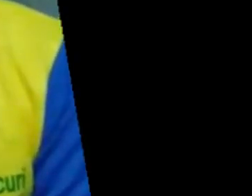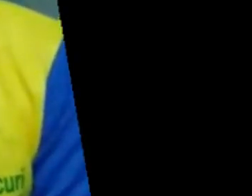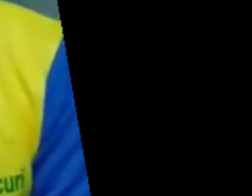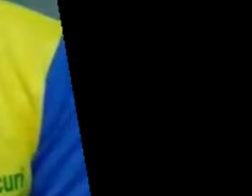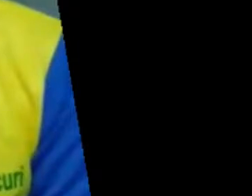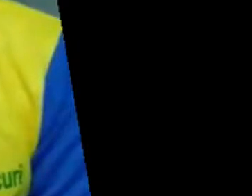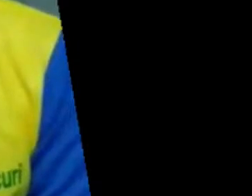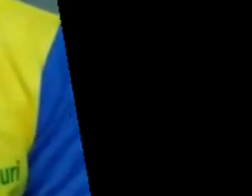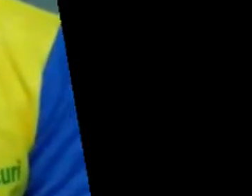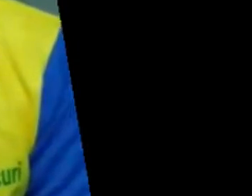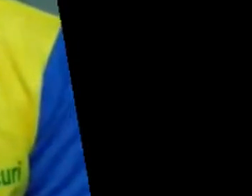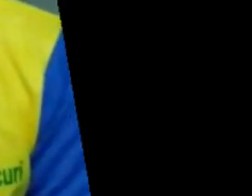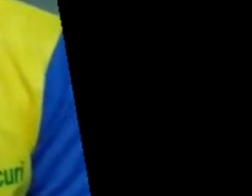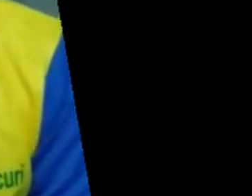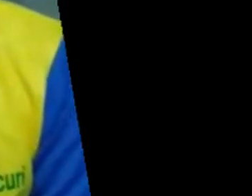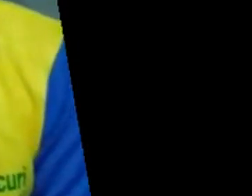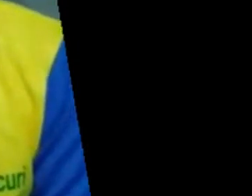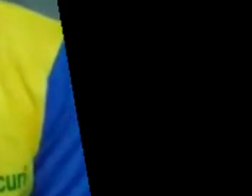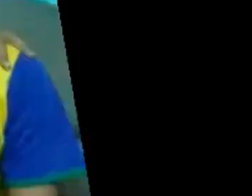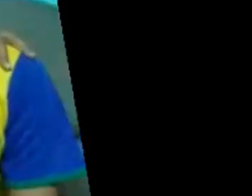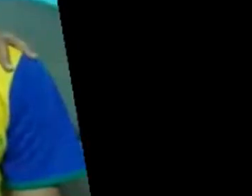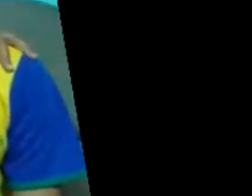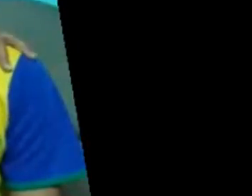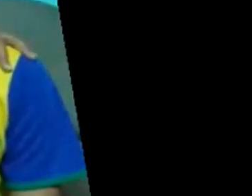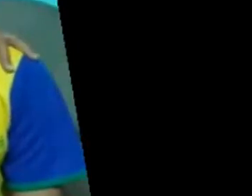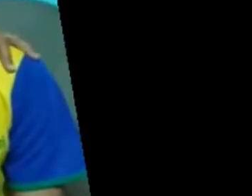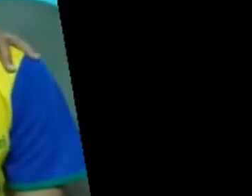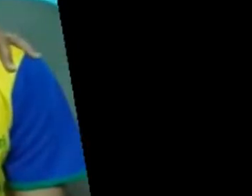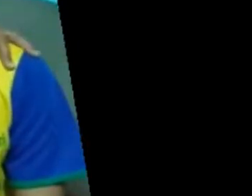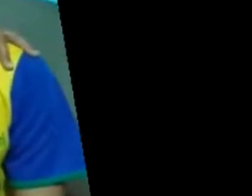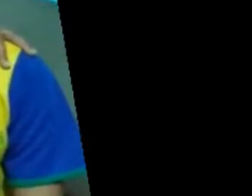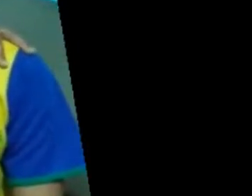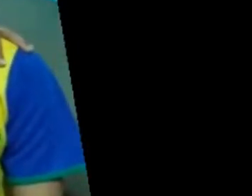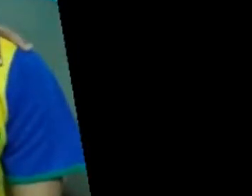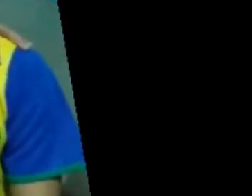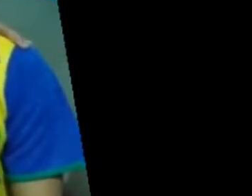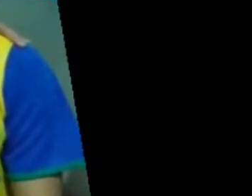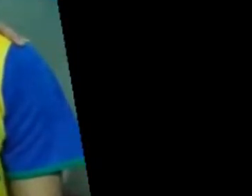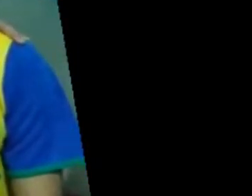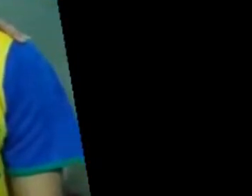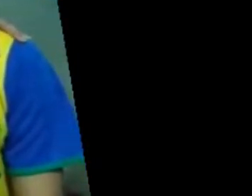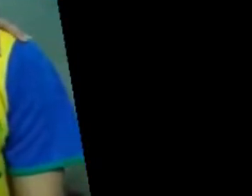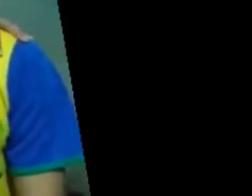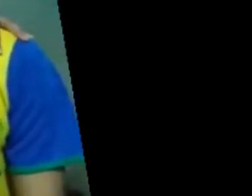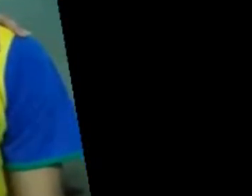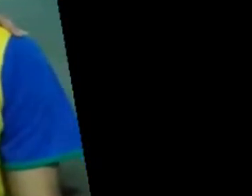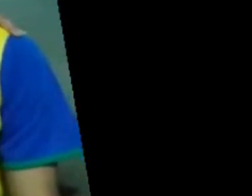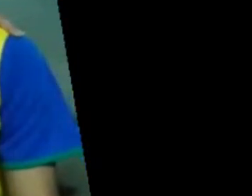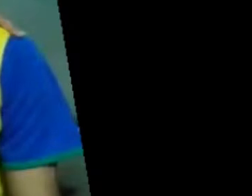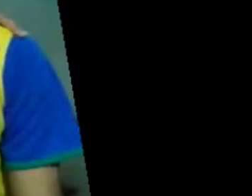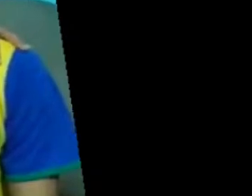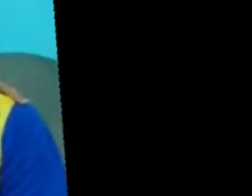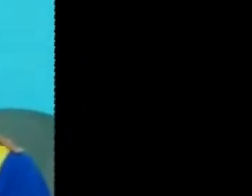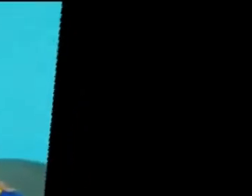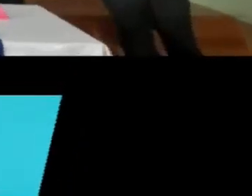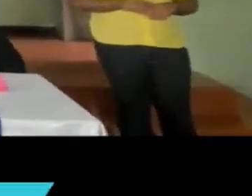gente vai embora. A gente vai embora. Boa noite, família Paiana.